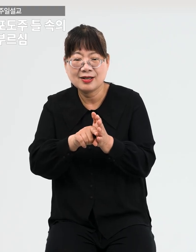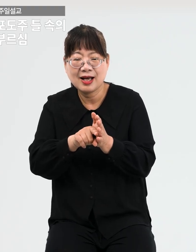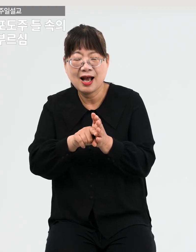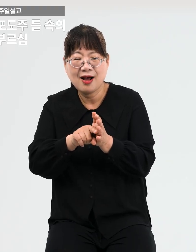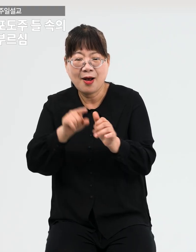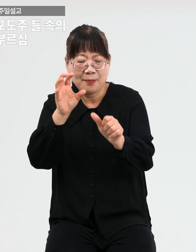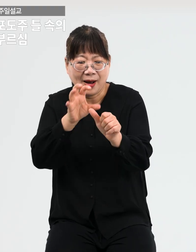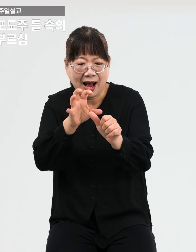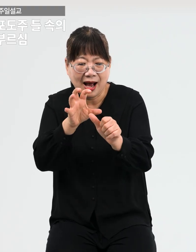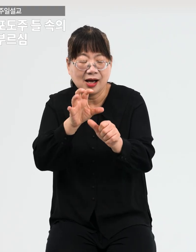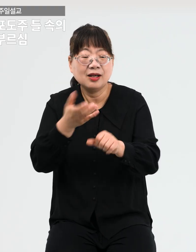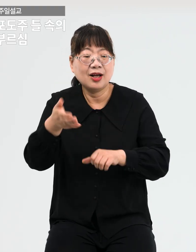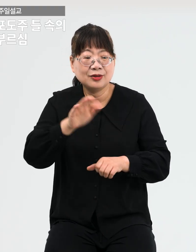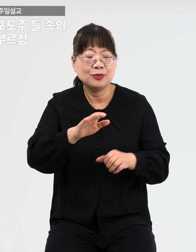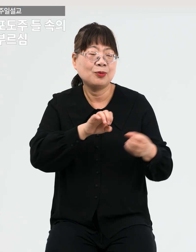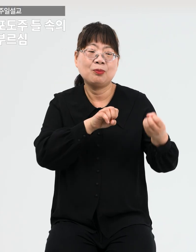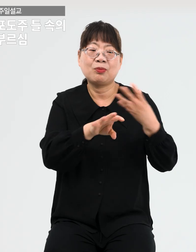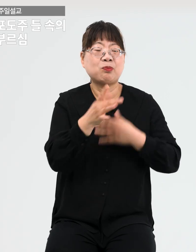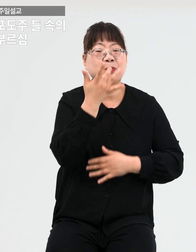아무 반응이 없어요.